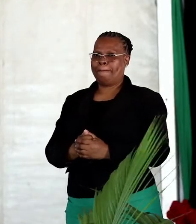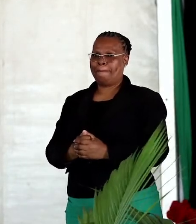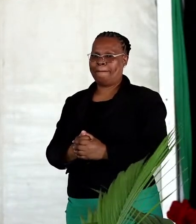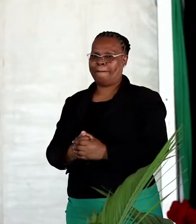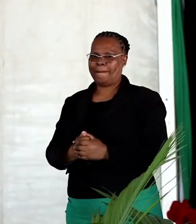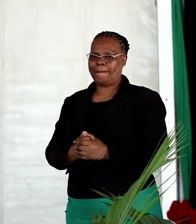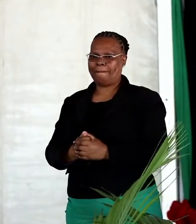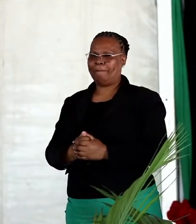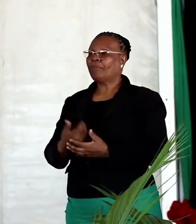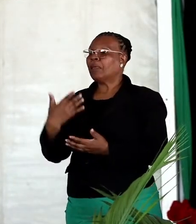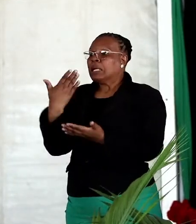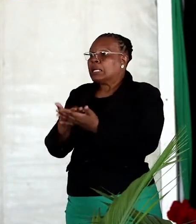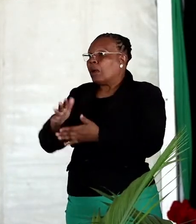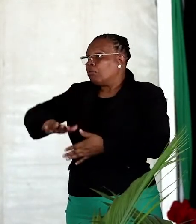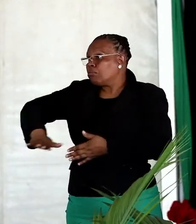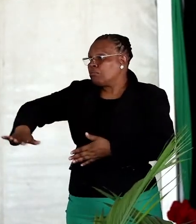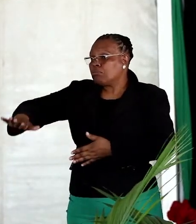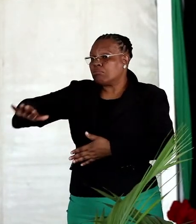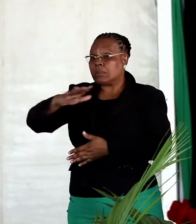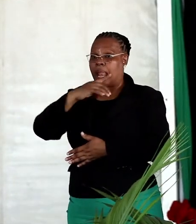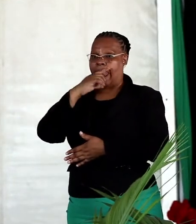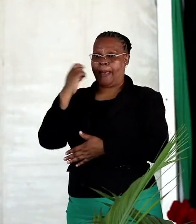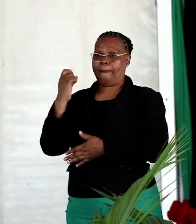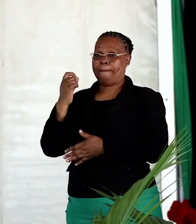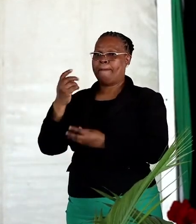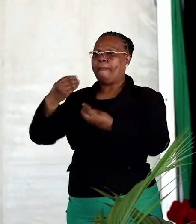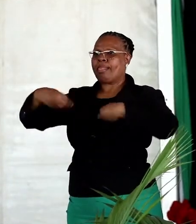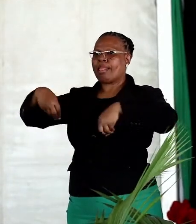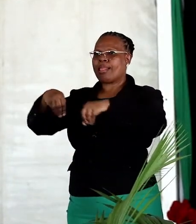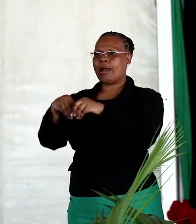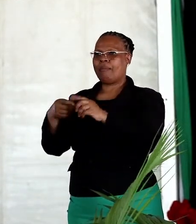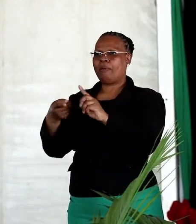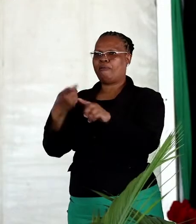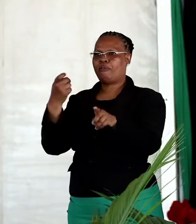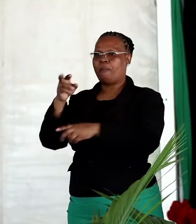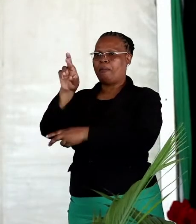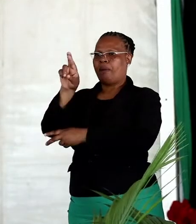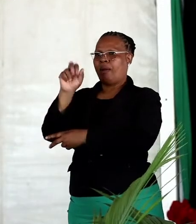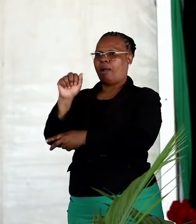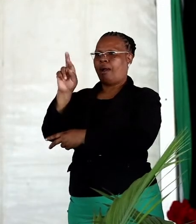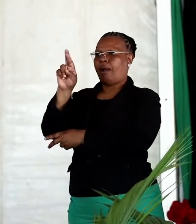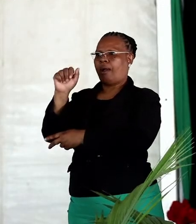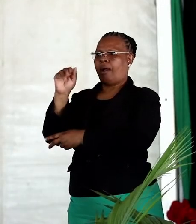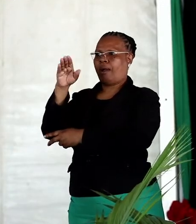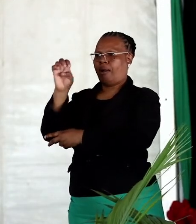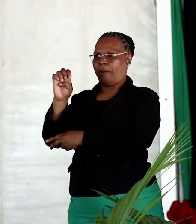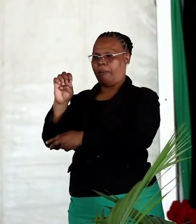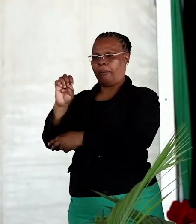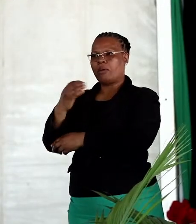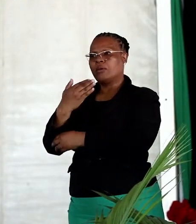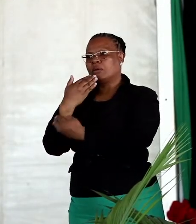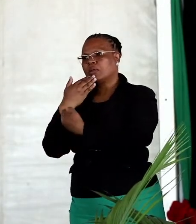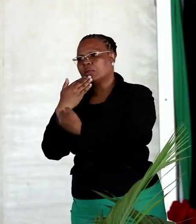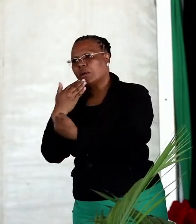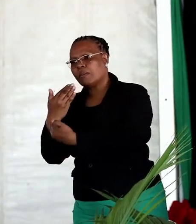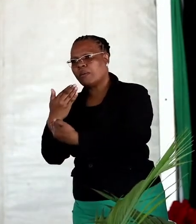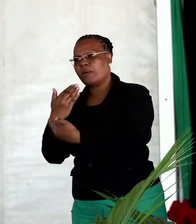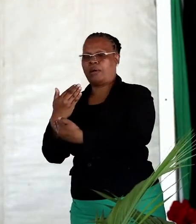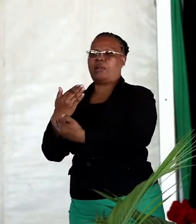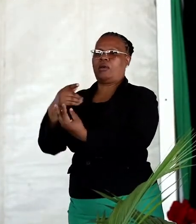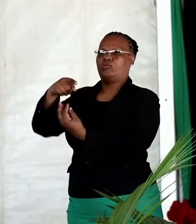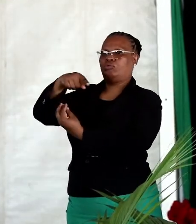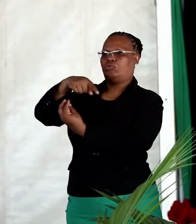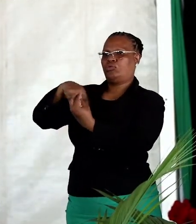Sime kumhlaba wamaRharhabe apha kumkani ekhoyo apha kweli lakwaRharhabe. Siyabulela mtshawo.